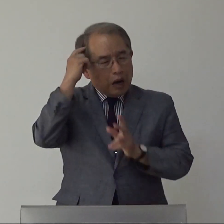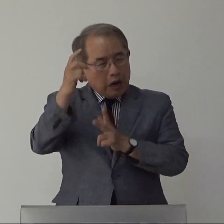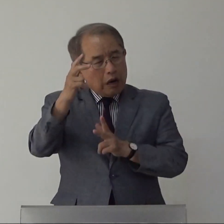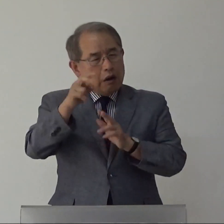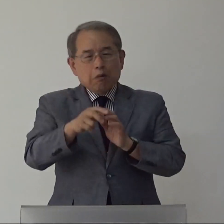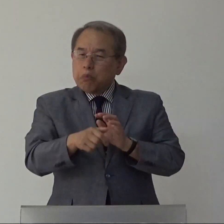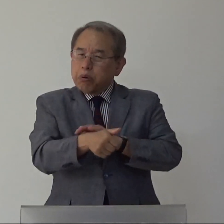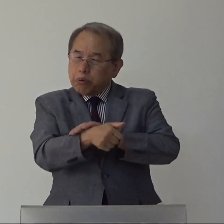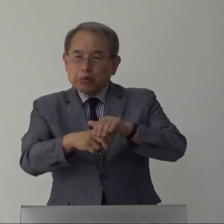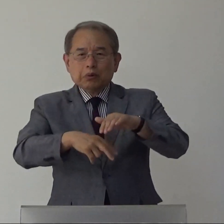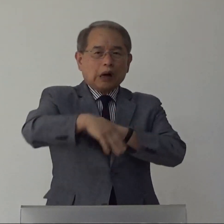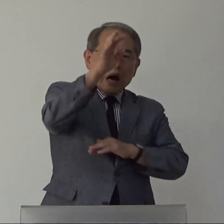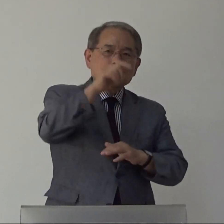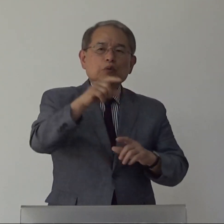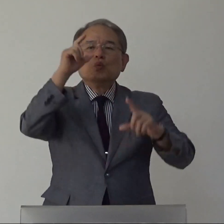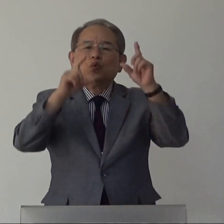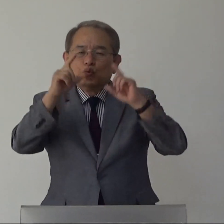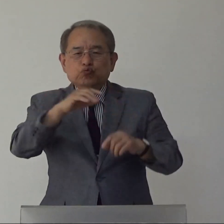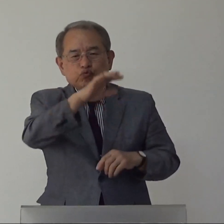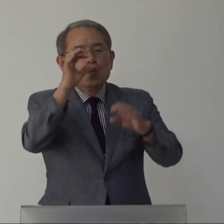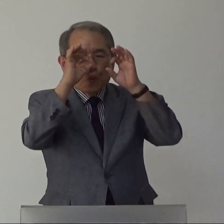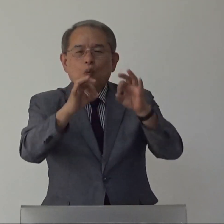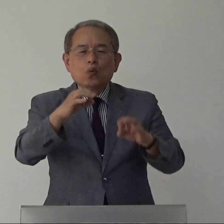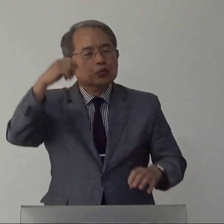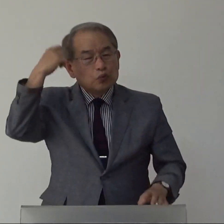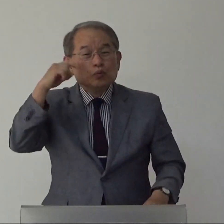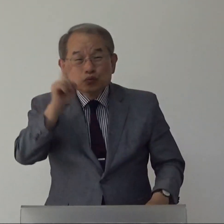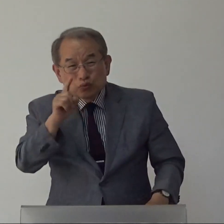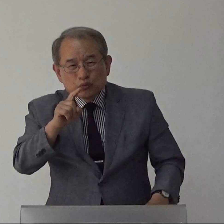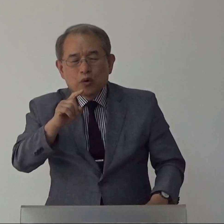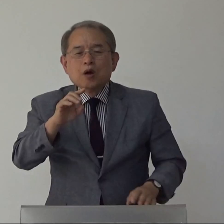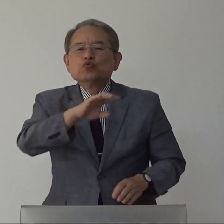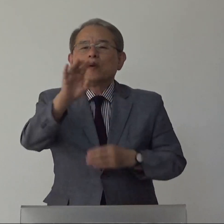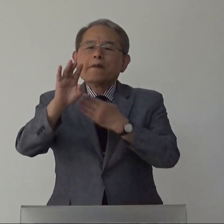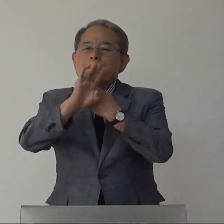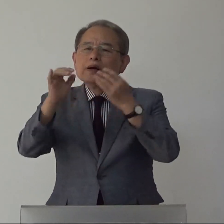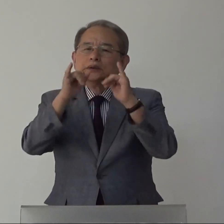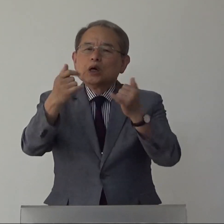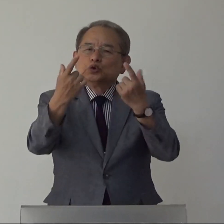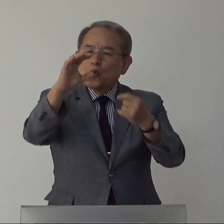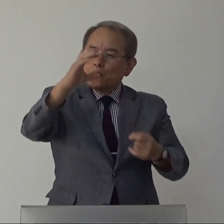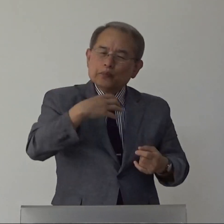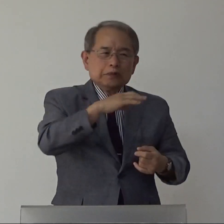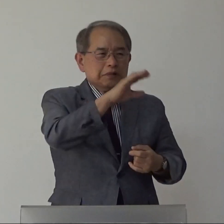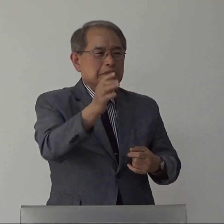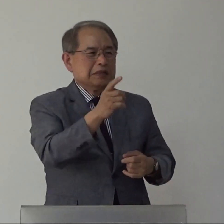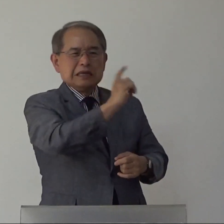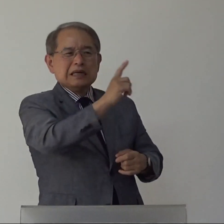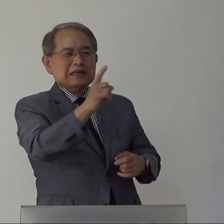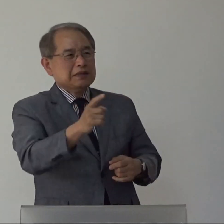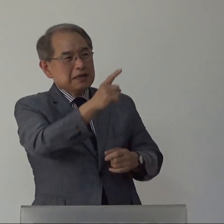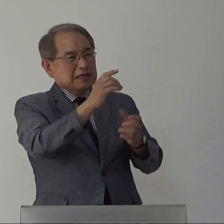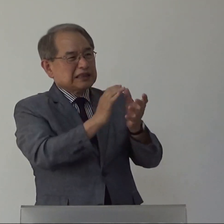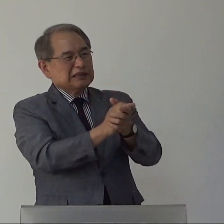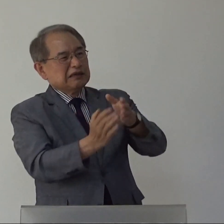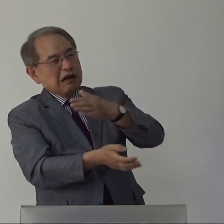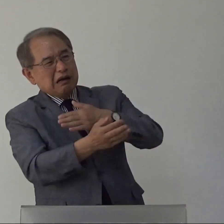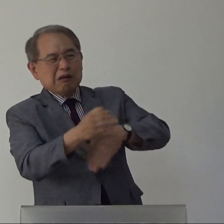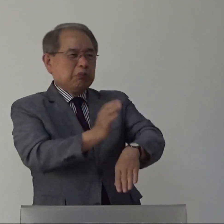지식과 논쟁과 변론으로 가득 찬 그 사람들의 생각이 뒤집어지는 순간이었습니다.